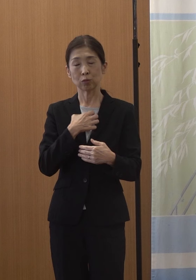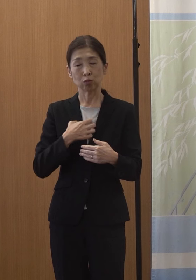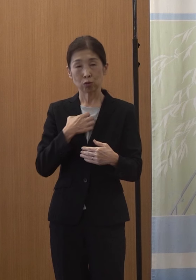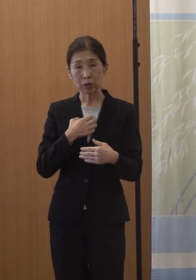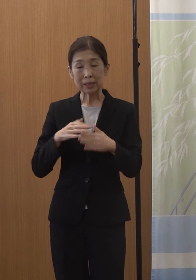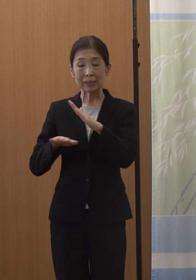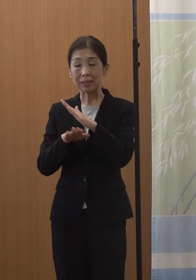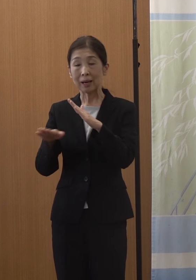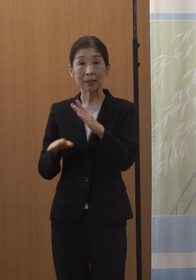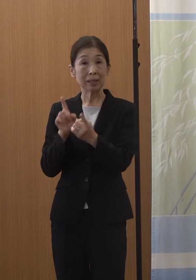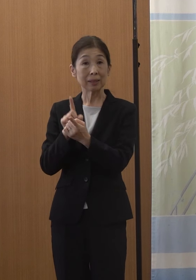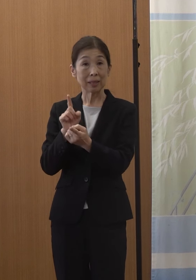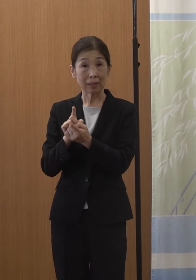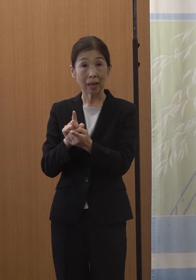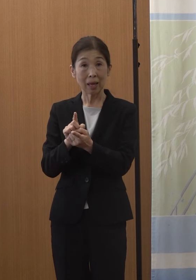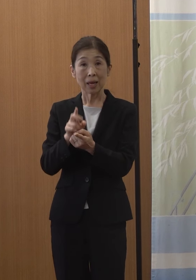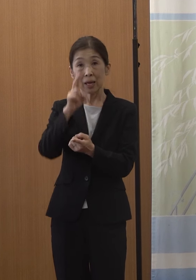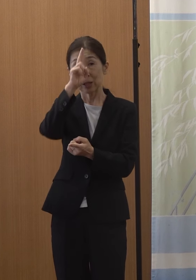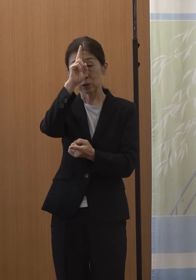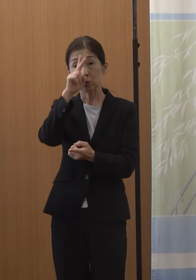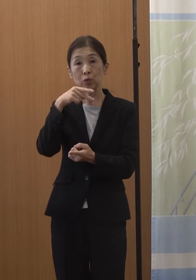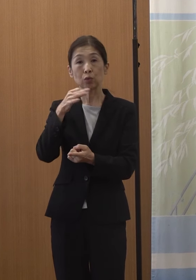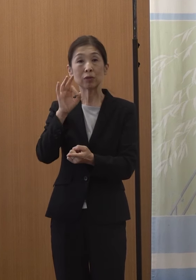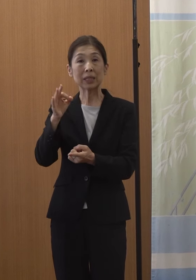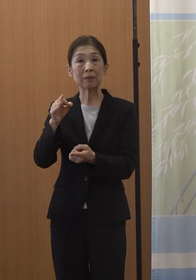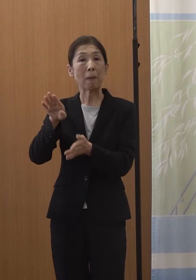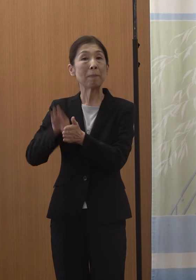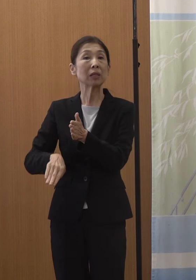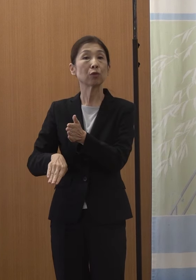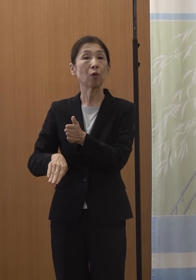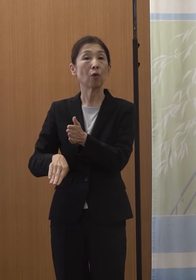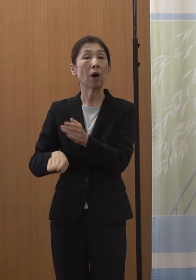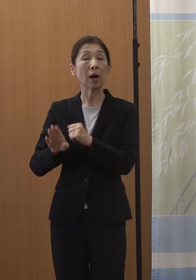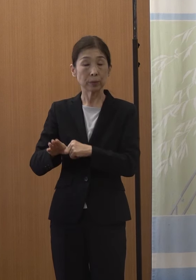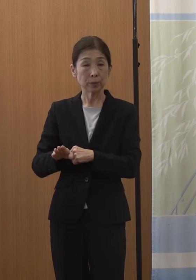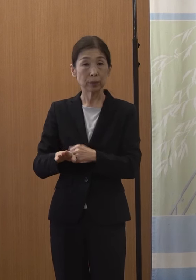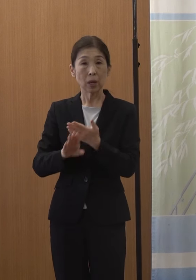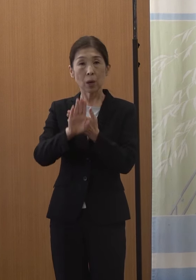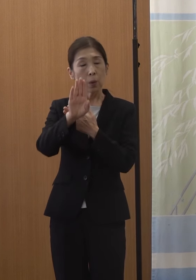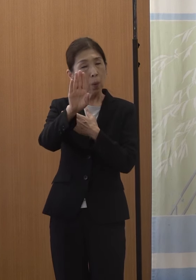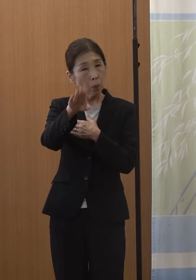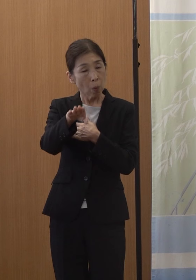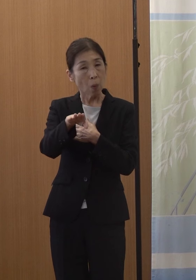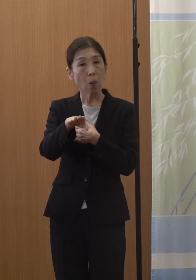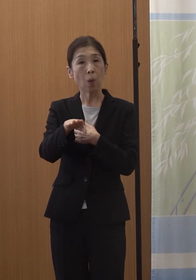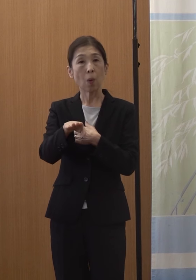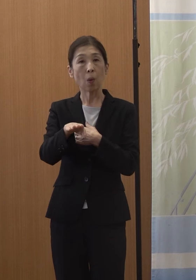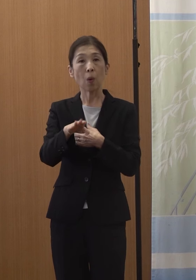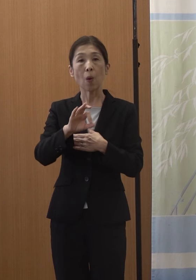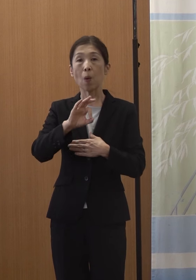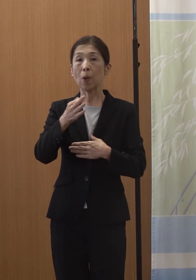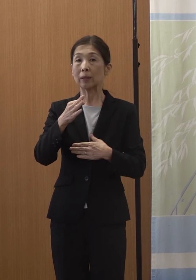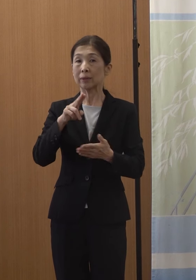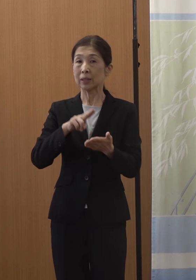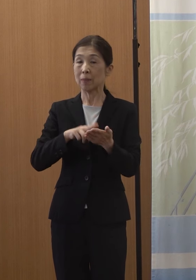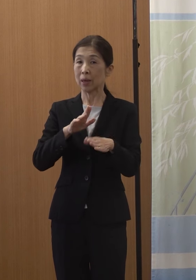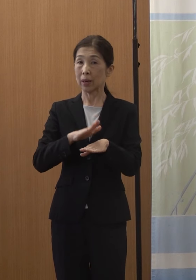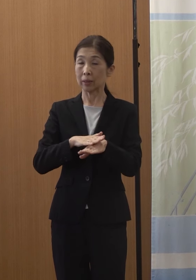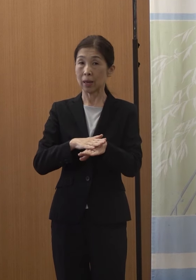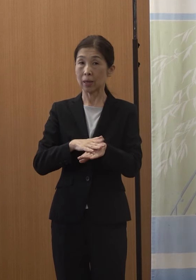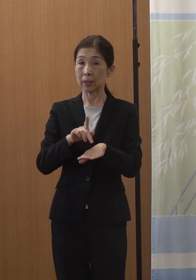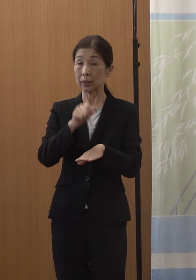庭に対しては給食費の免除をしておりますので、そういった上でこれからどういった価格設定が必要なの